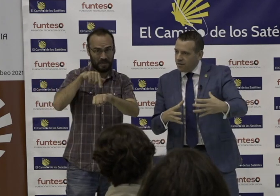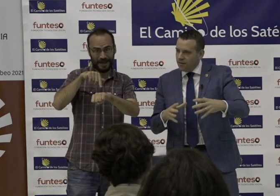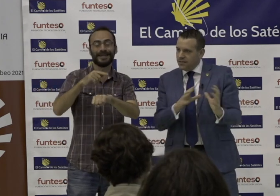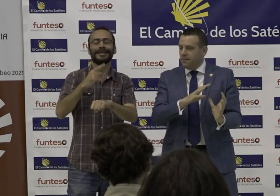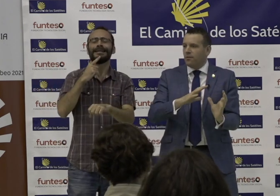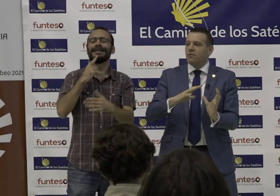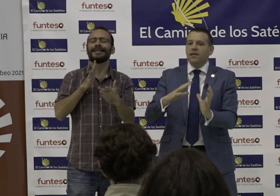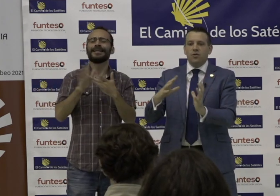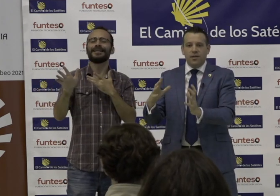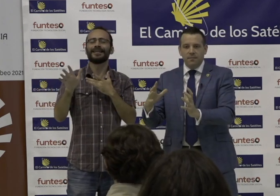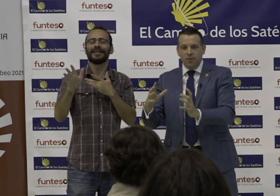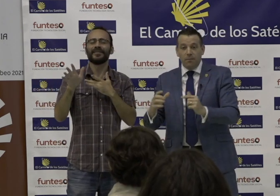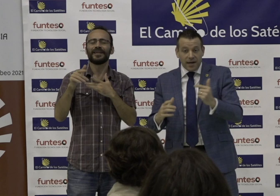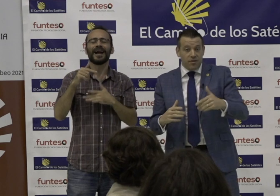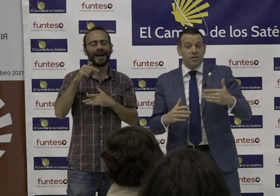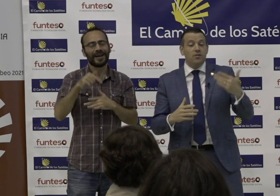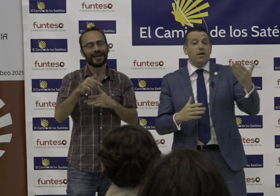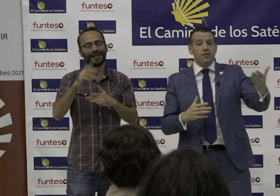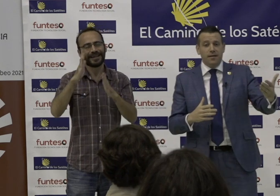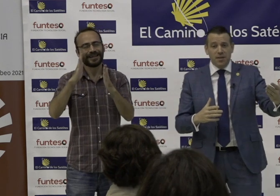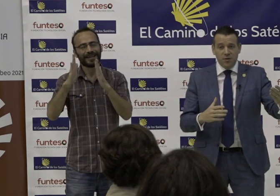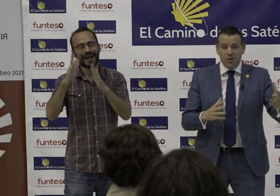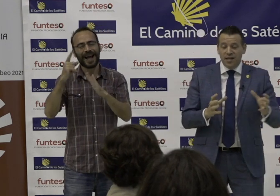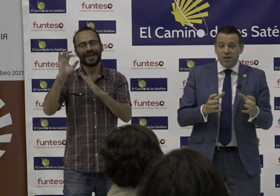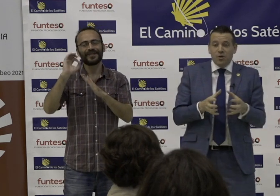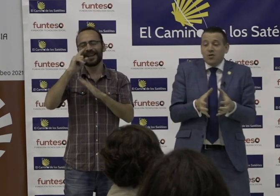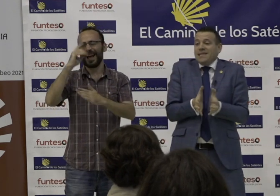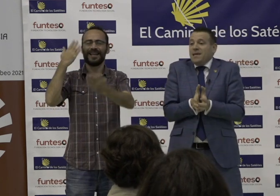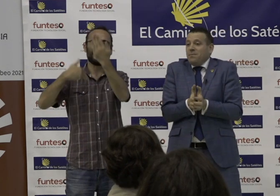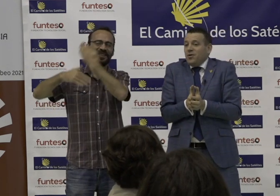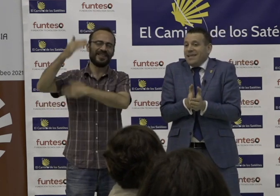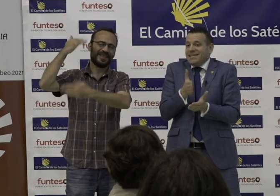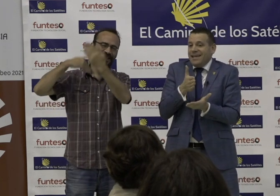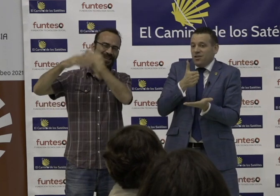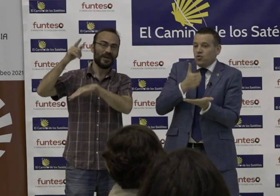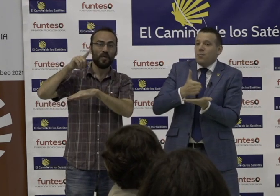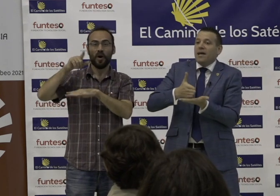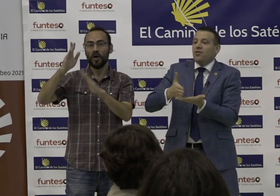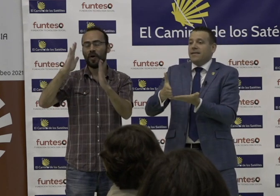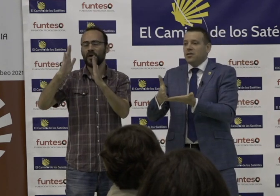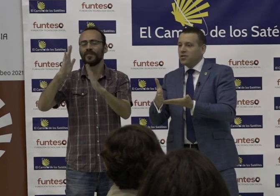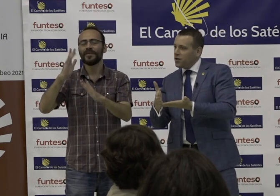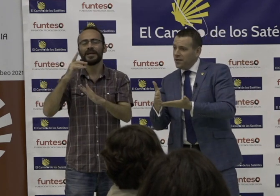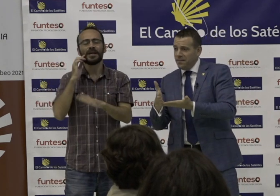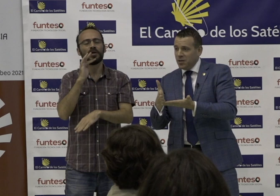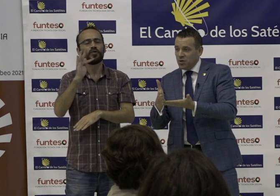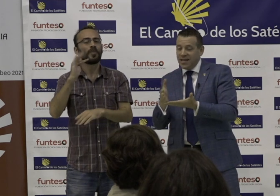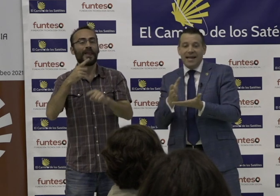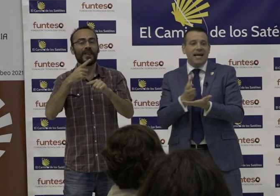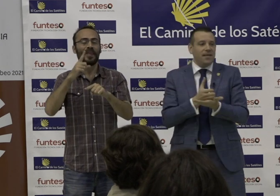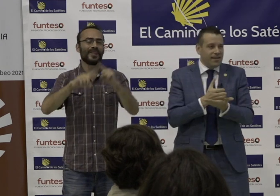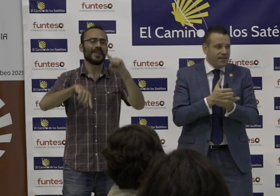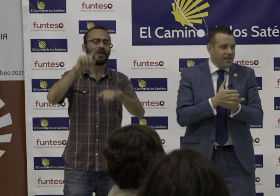arroz llevaba un cierto tiempo. Para ellos era un acontecimiento. Por eso el tiempo está sumado de distintos